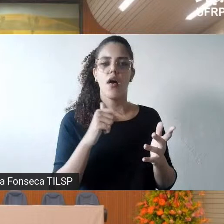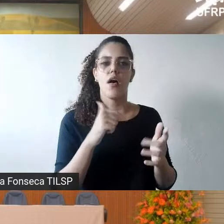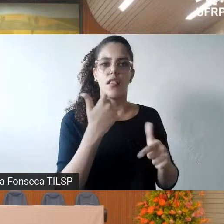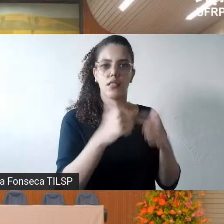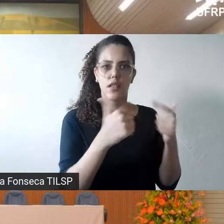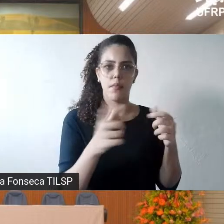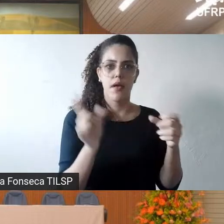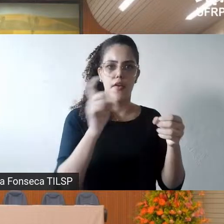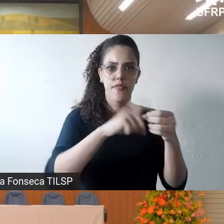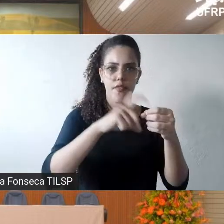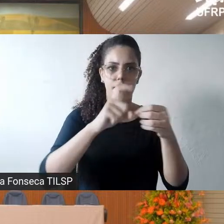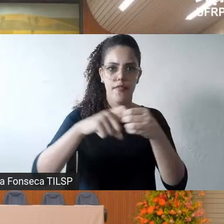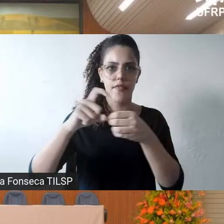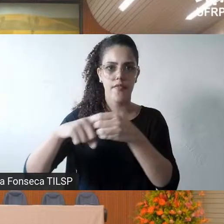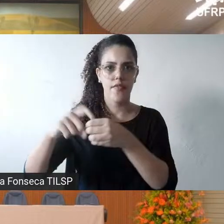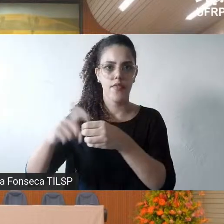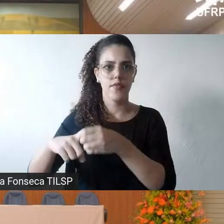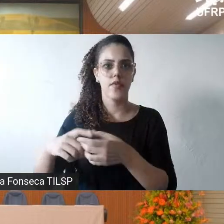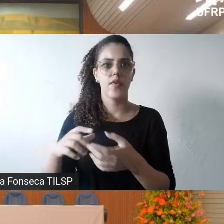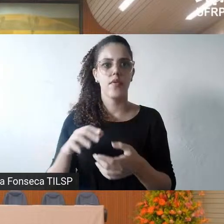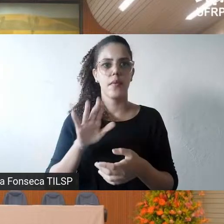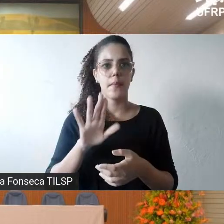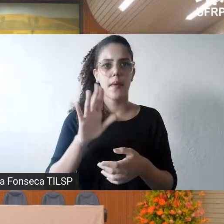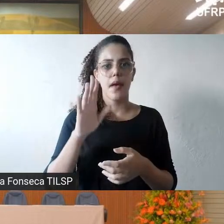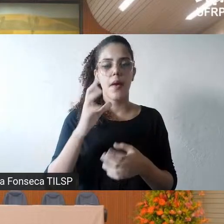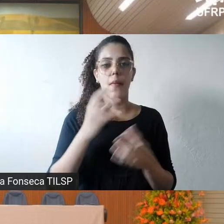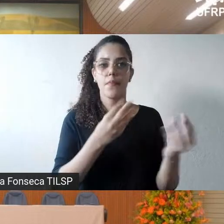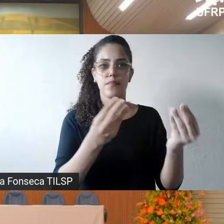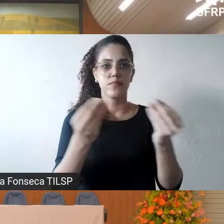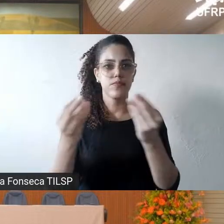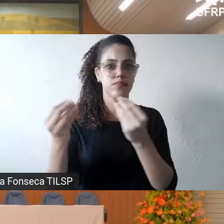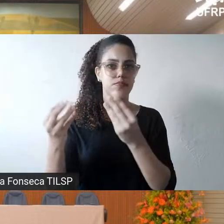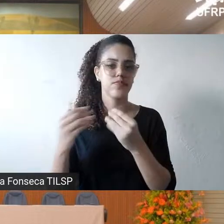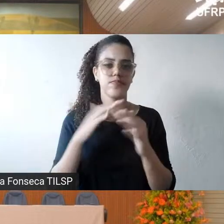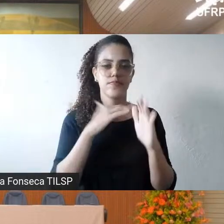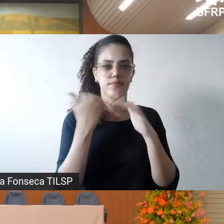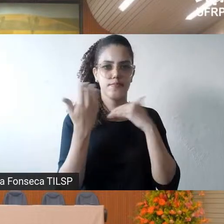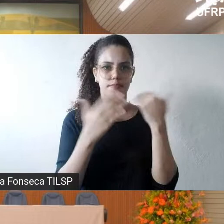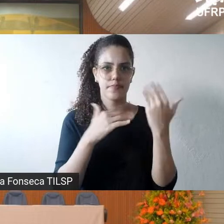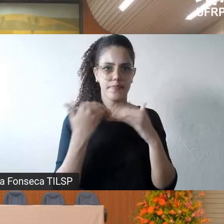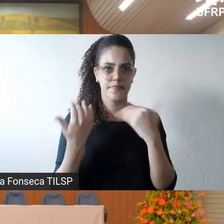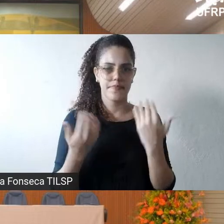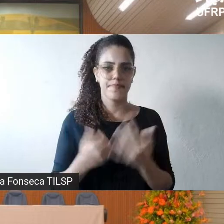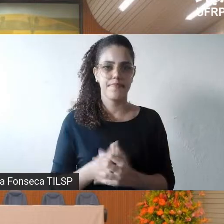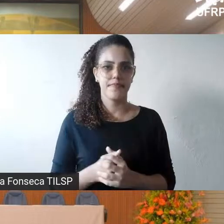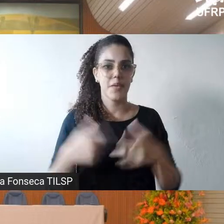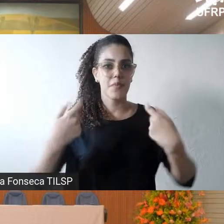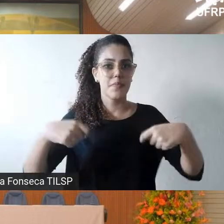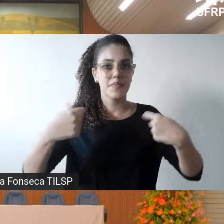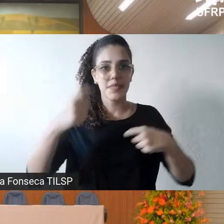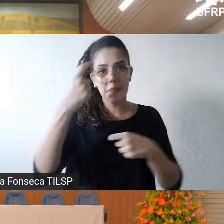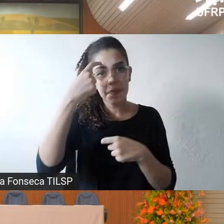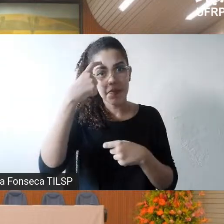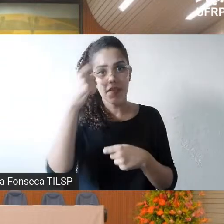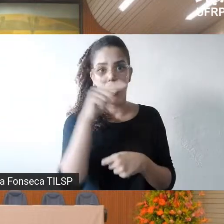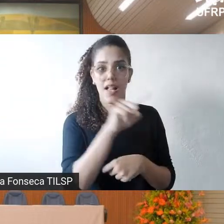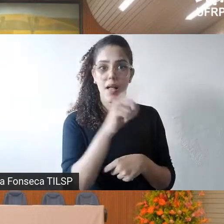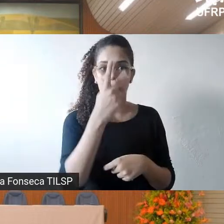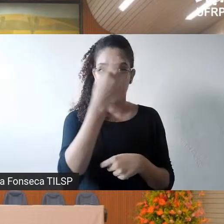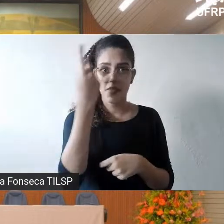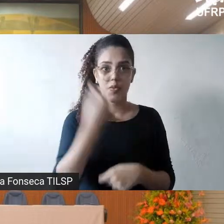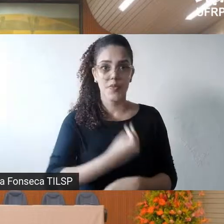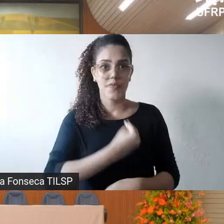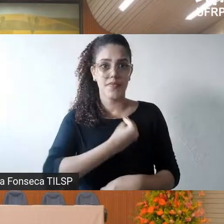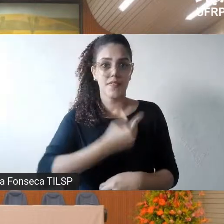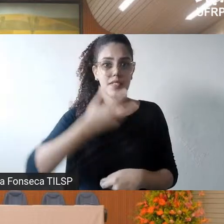nos deslocamentos e nas ações. Então, a gente precisa pensar na vida das pessoas. Se a gente tivesse pensado